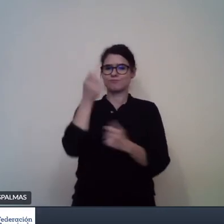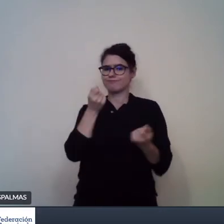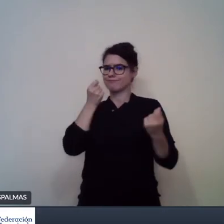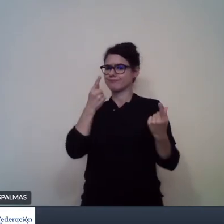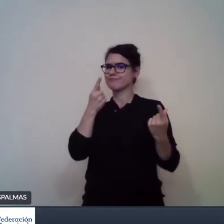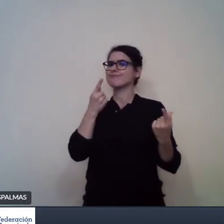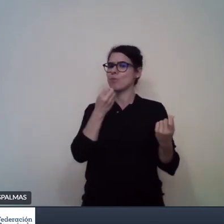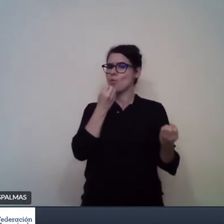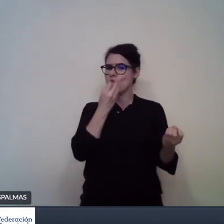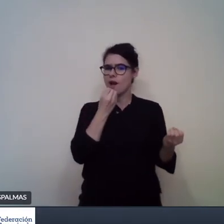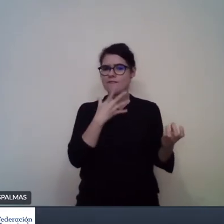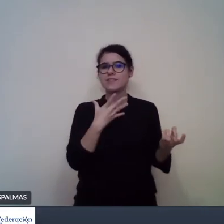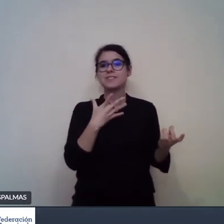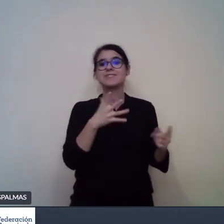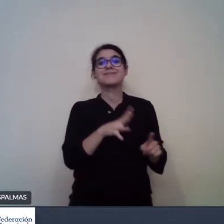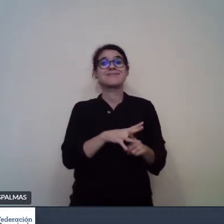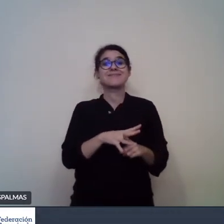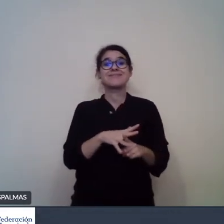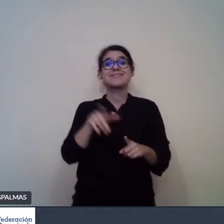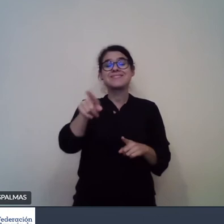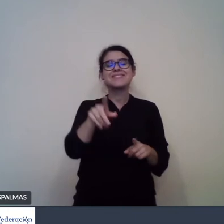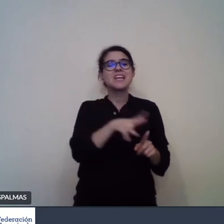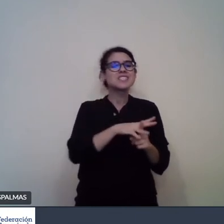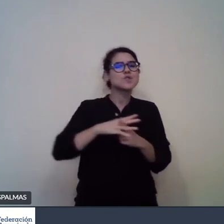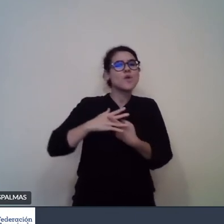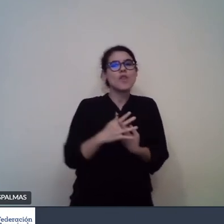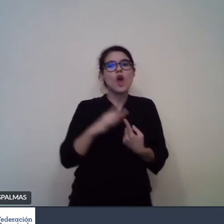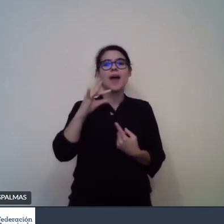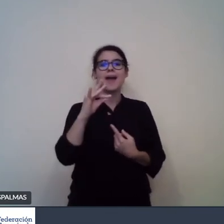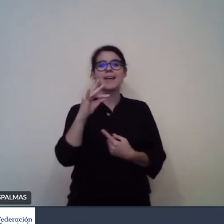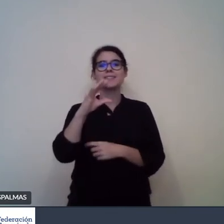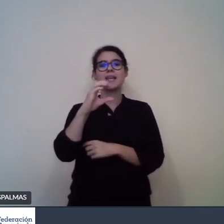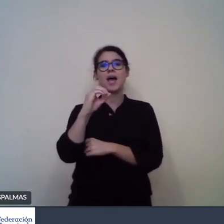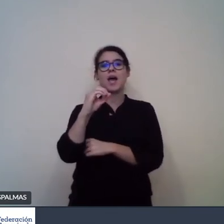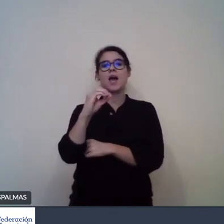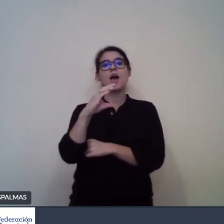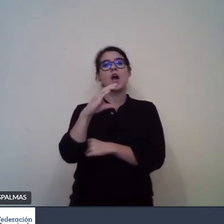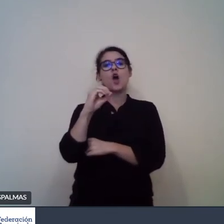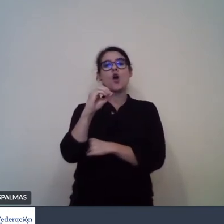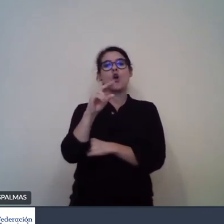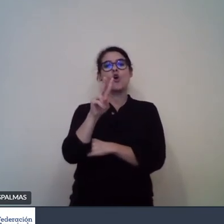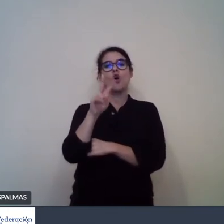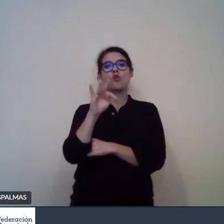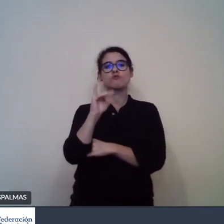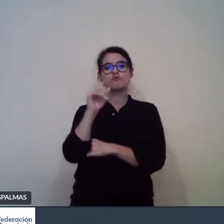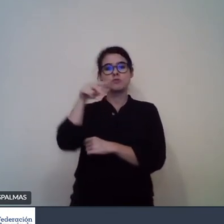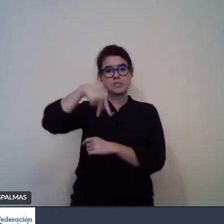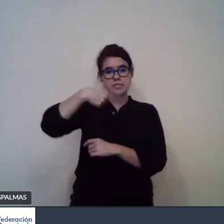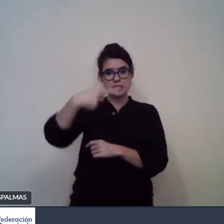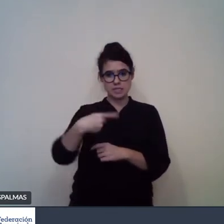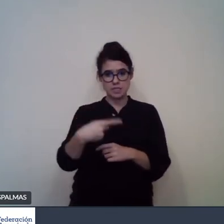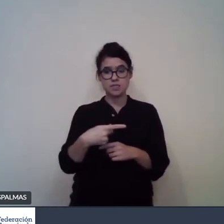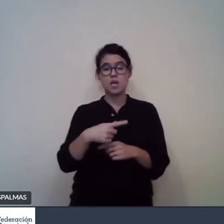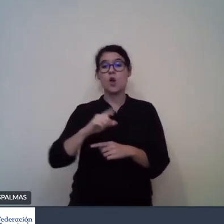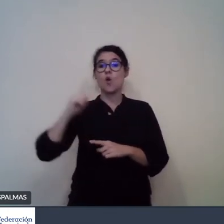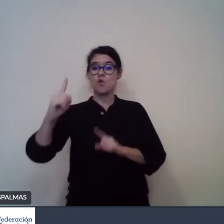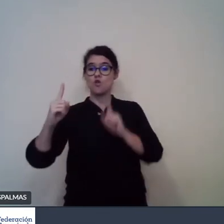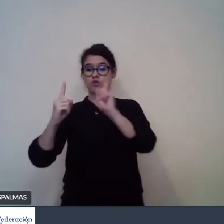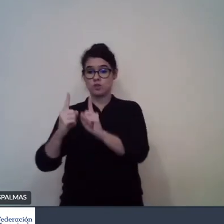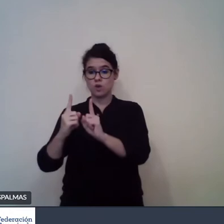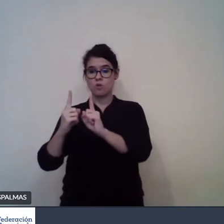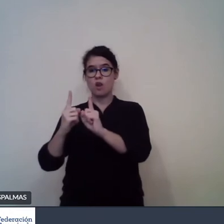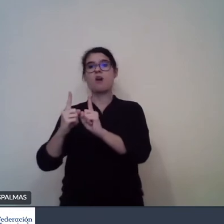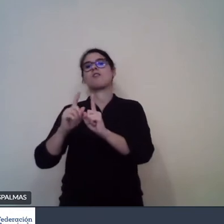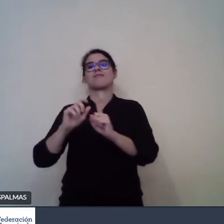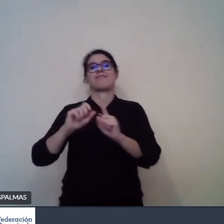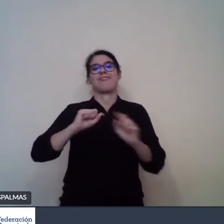Esta es una opción de scouting, una opción que tienen ellos. Cuando todo el mundo está pendiente de esta situación de uno contra uno, bloqueo a la espalda en el